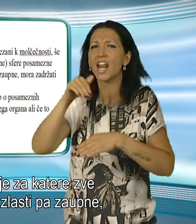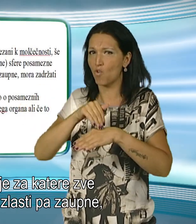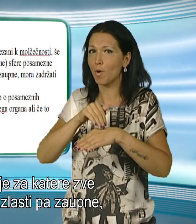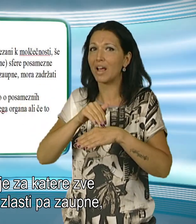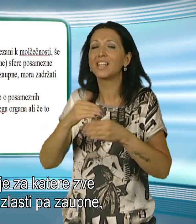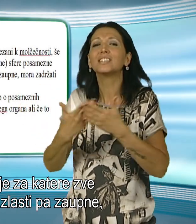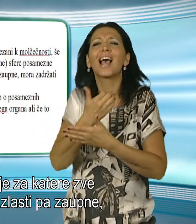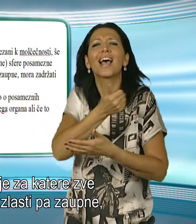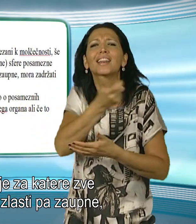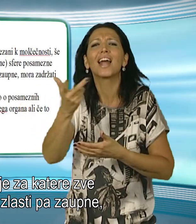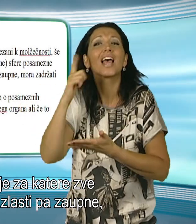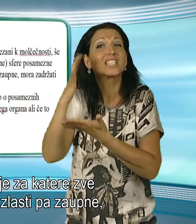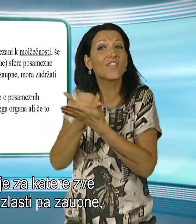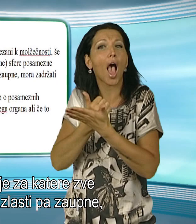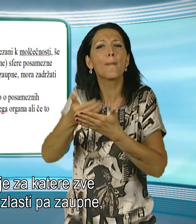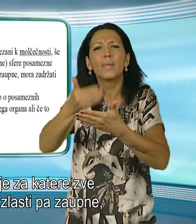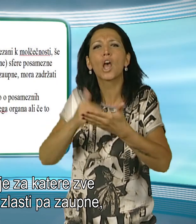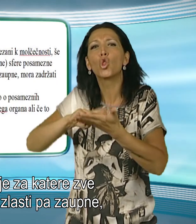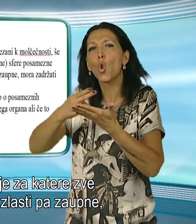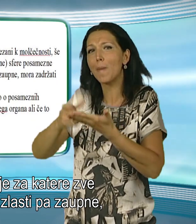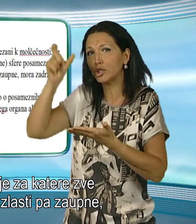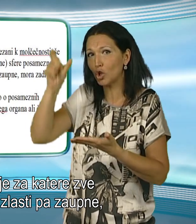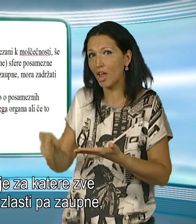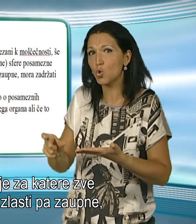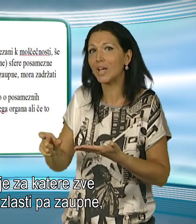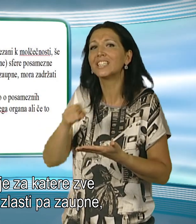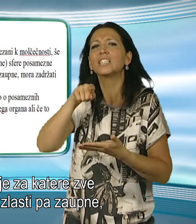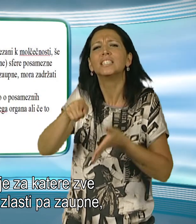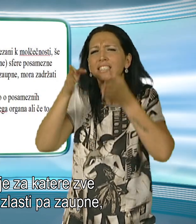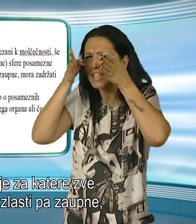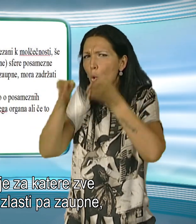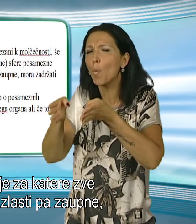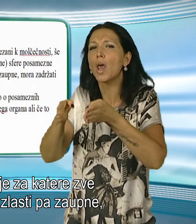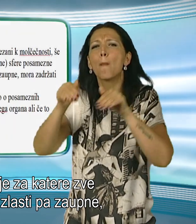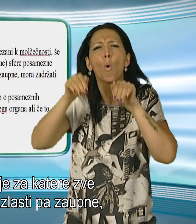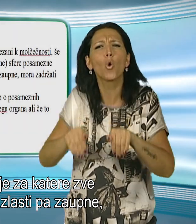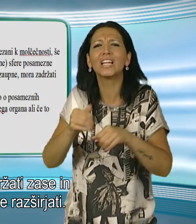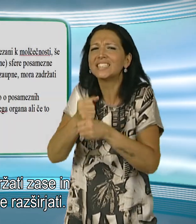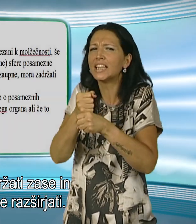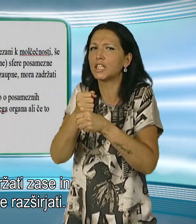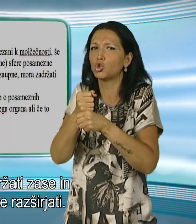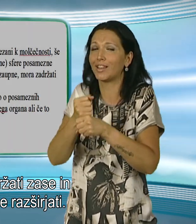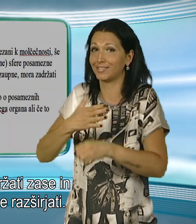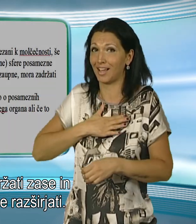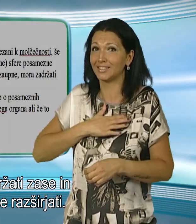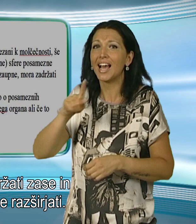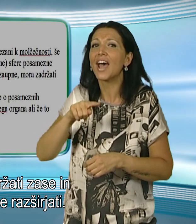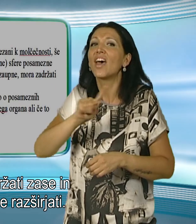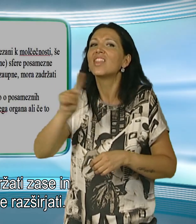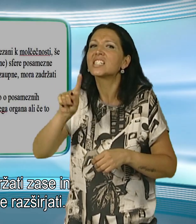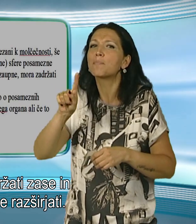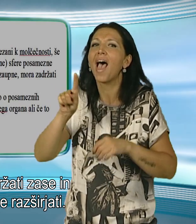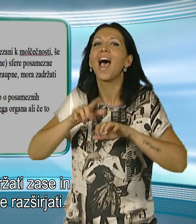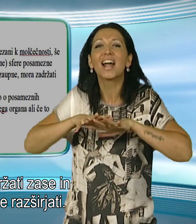Vse informacije, za katere zve pri tolmačenju, zlasti pa zaupne, mora zadržati zase in jih ne sme razširjati.